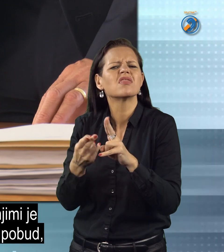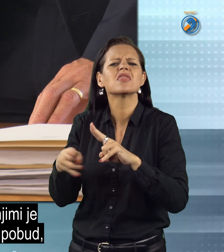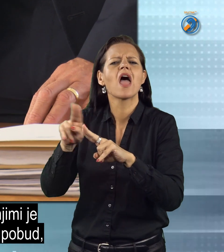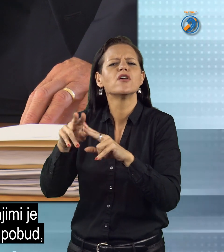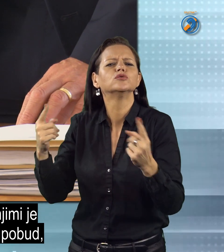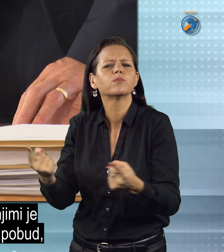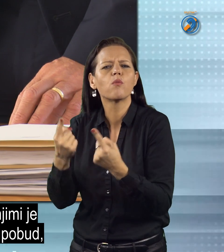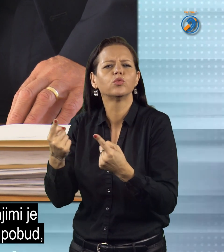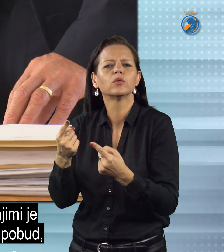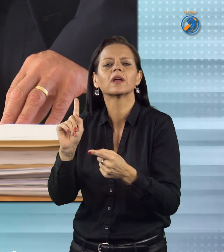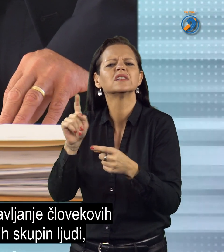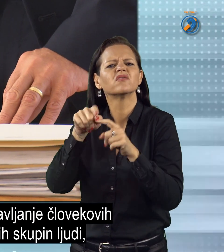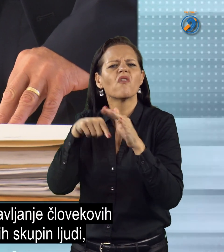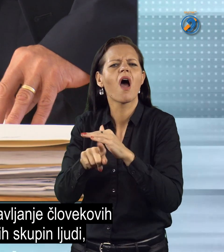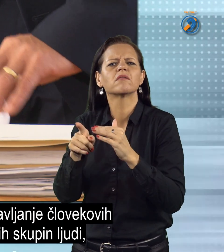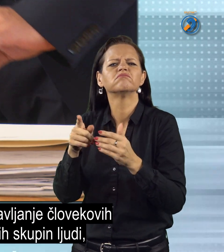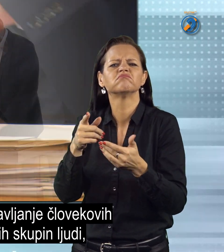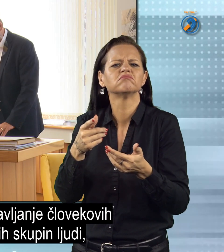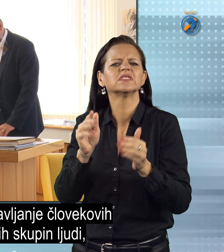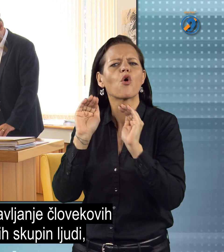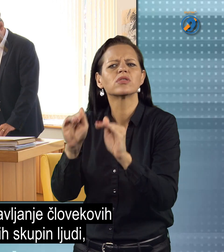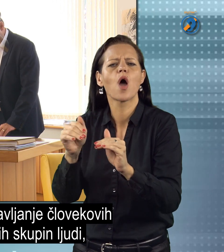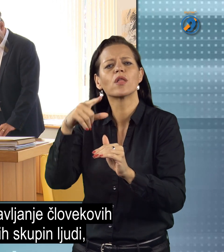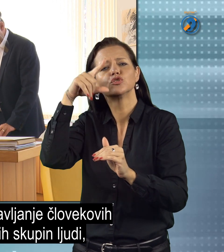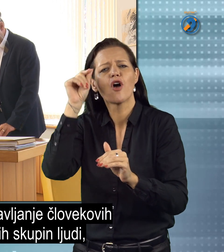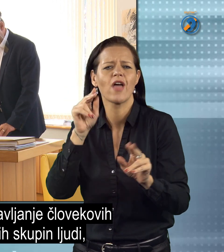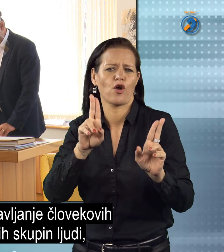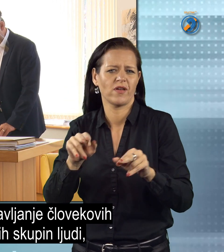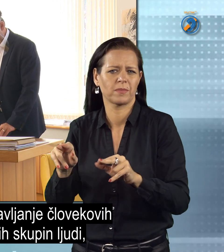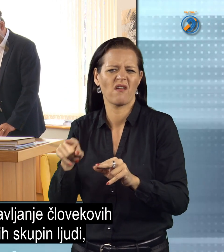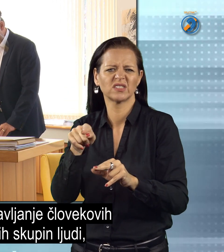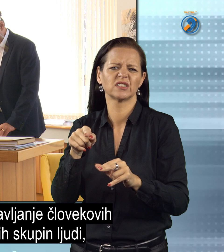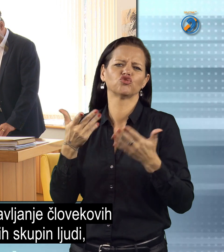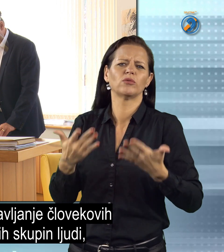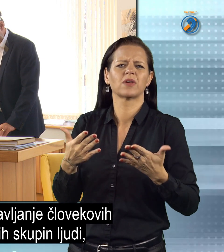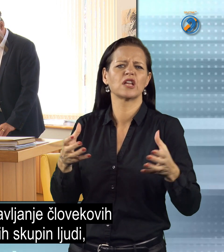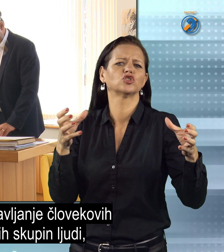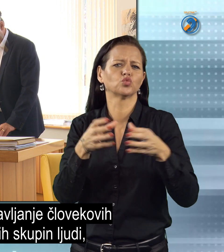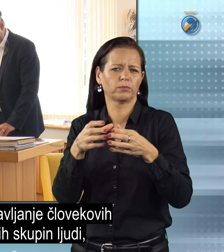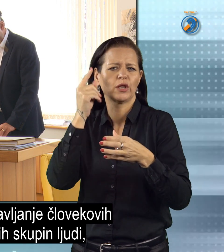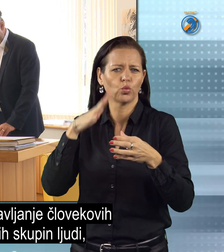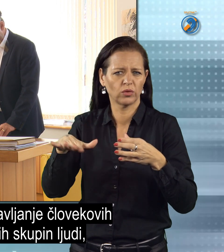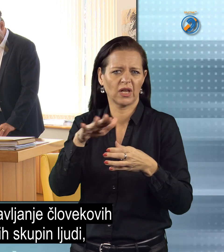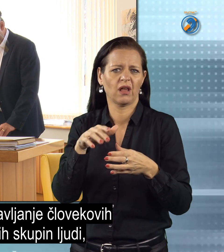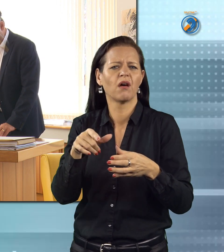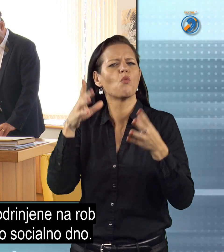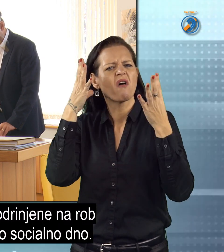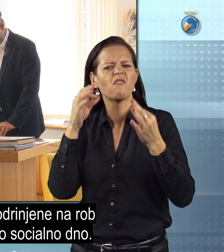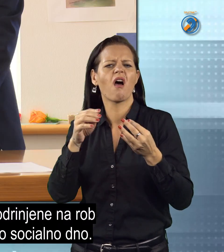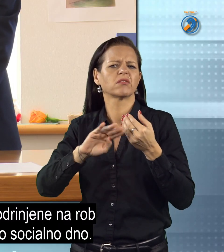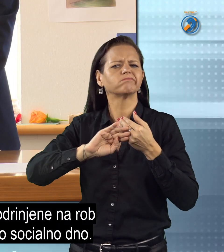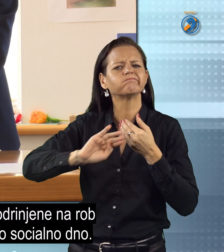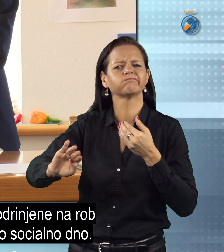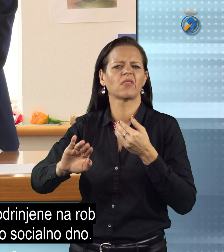Med njimi je največ pobud, ki zadevajo zagotavljanje človekovih pravic šibkejših skupin ljudi, ki so navadno odrinjene na rob družbe ali